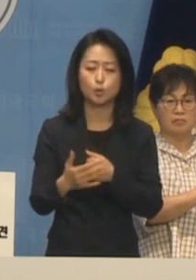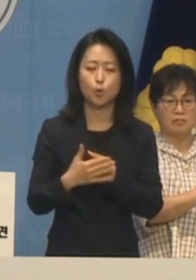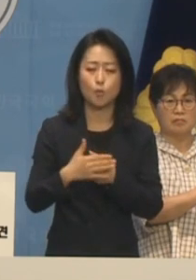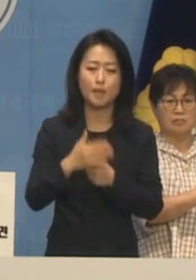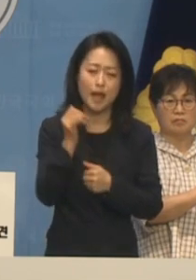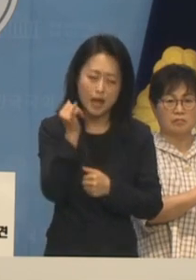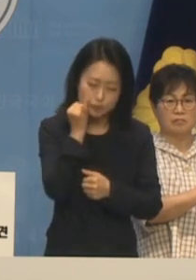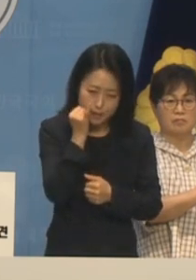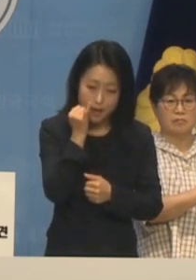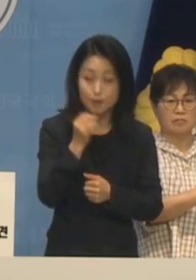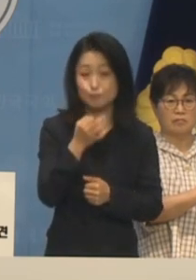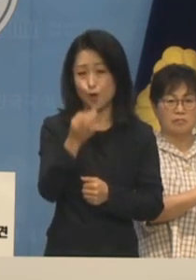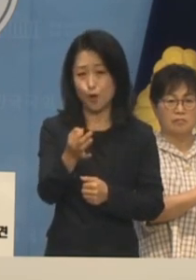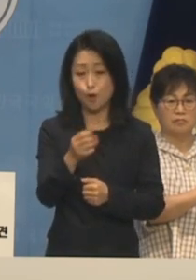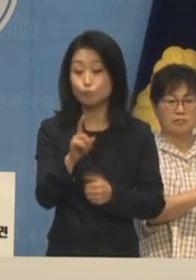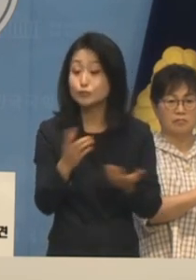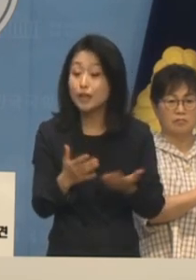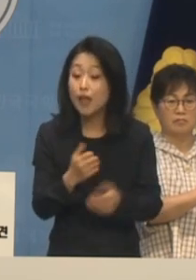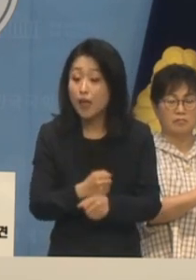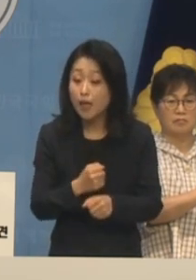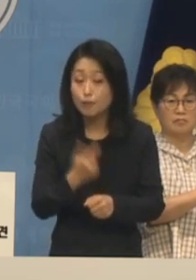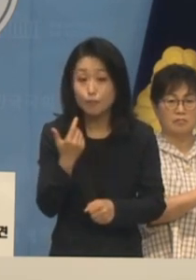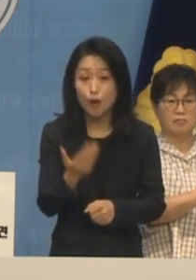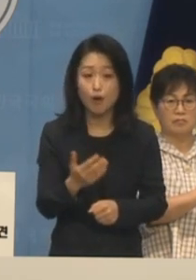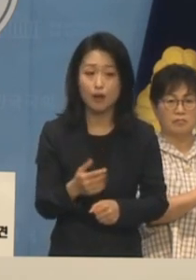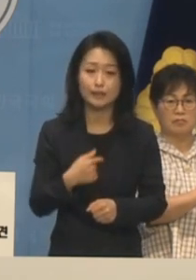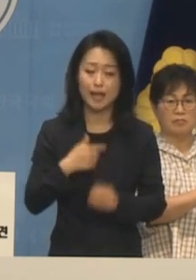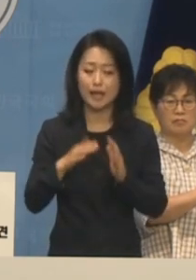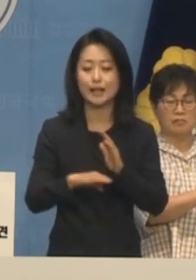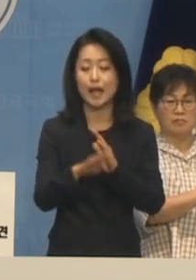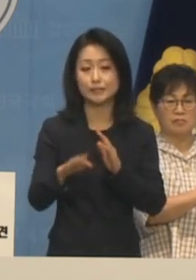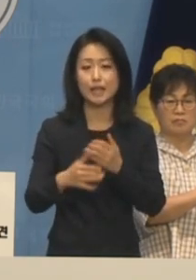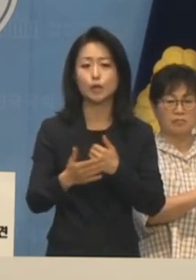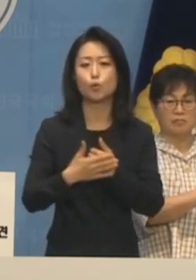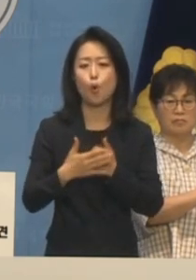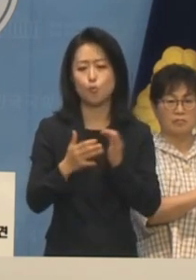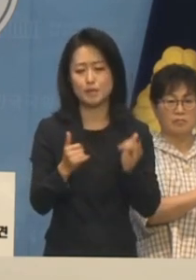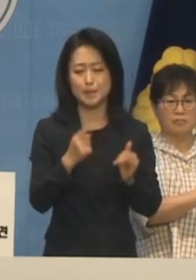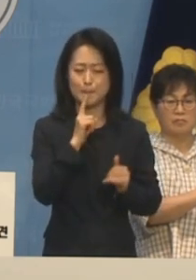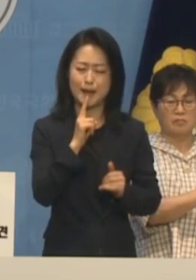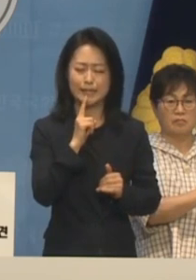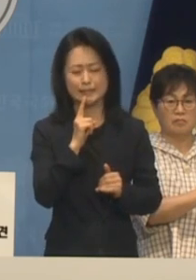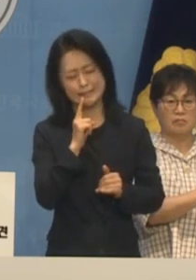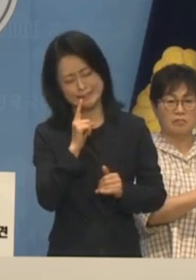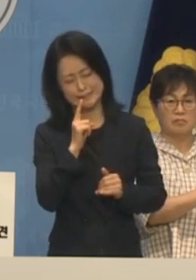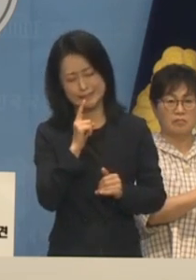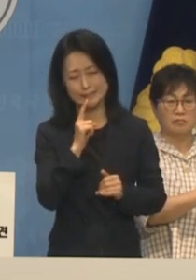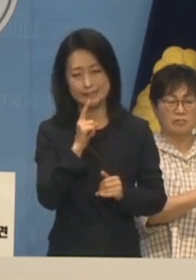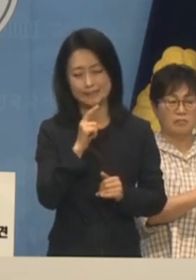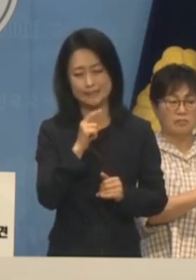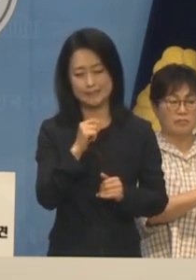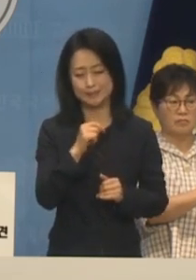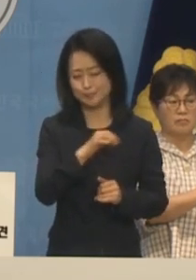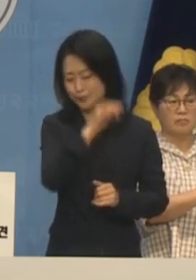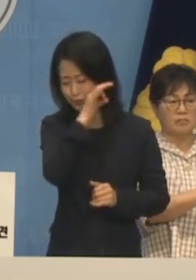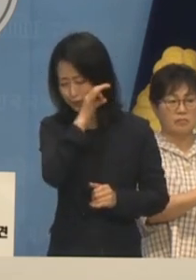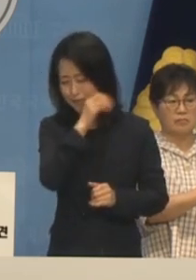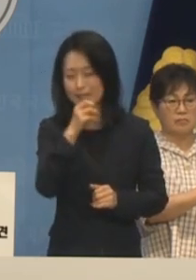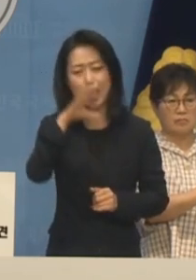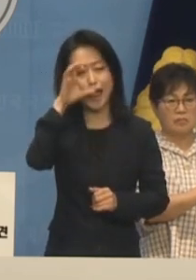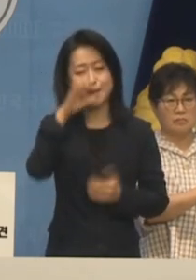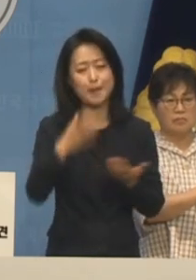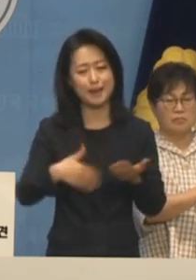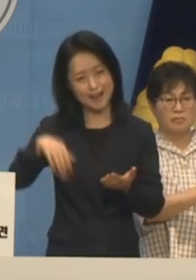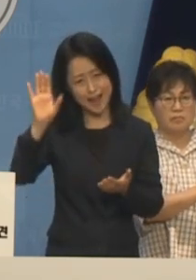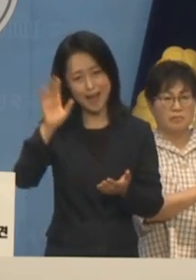불렸습니다. 사람들이 무슨 일을 하냐고 물어보면 가사도우미란 말이 도저히 입 밖으로 나오지 않아서 그냥 아르바이트를 한다고